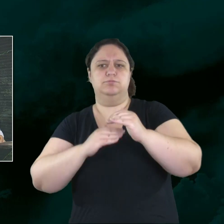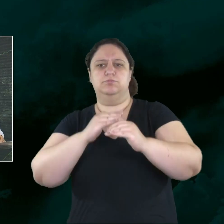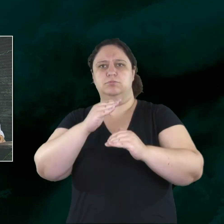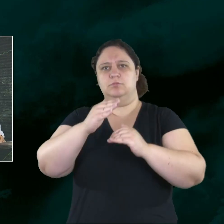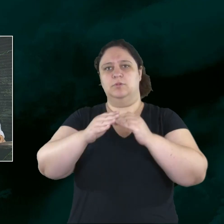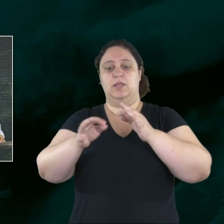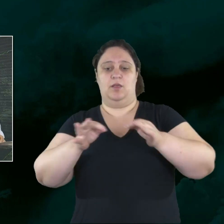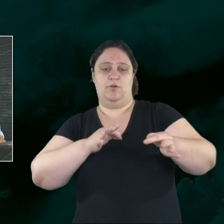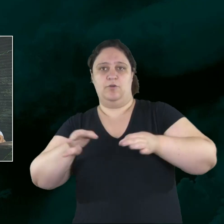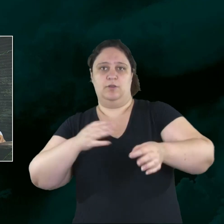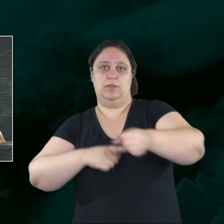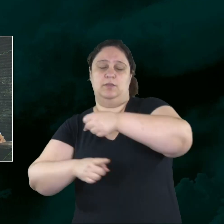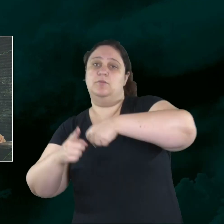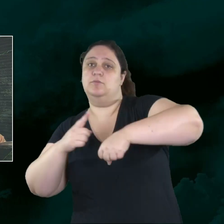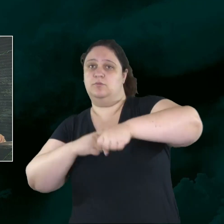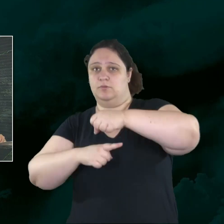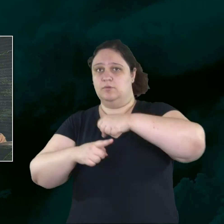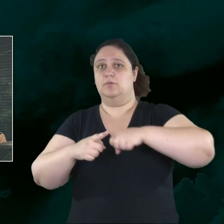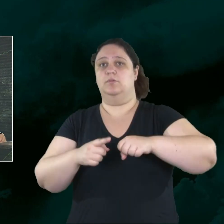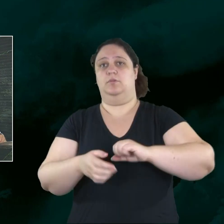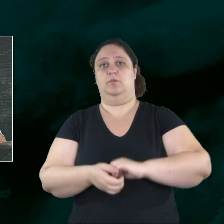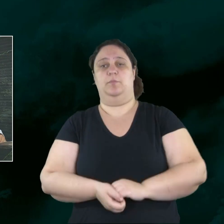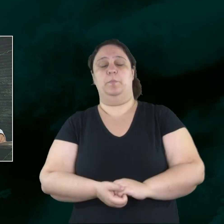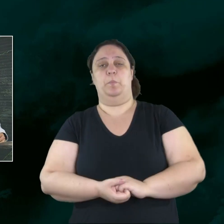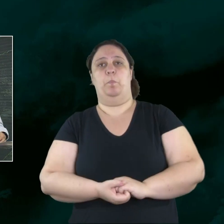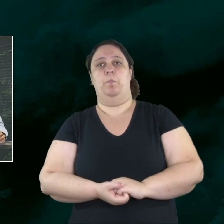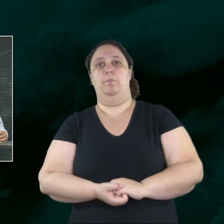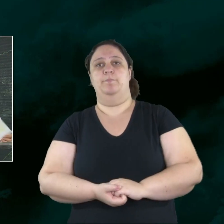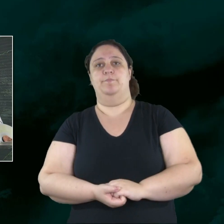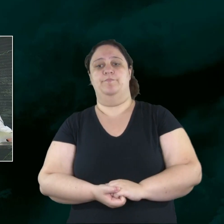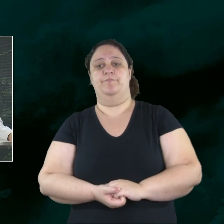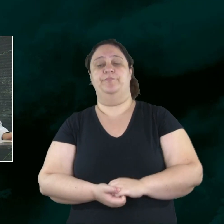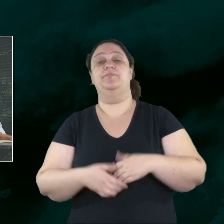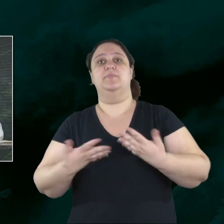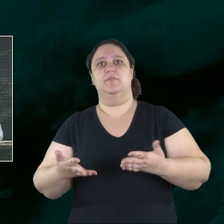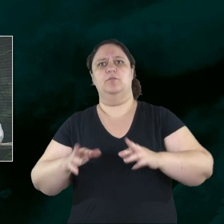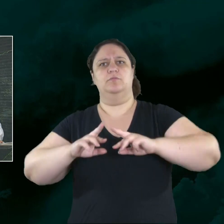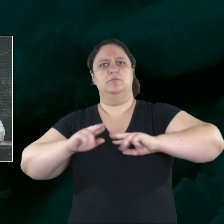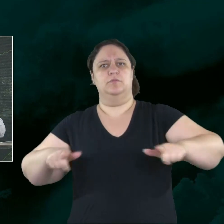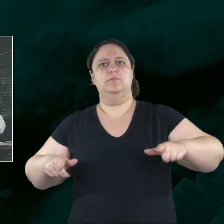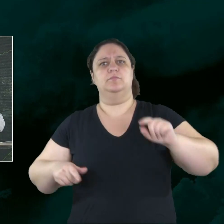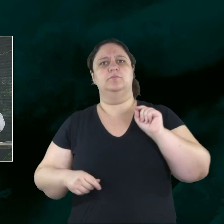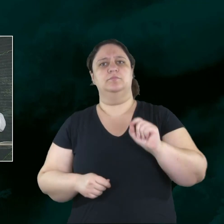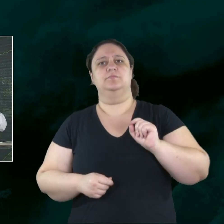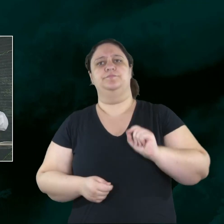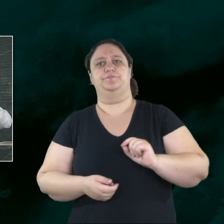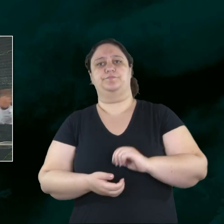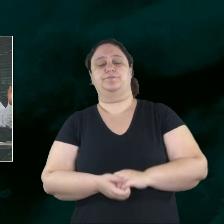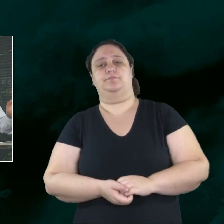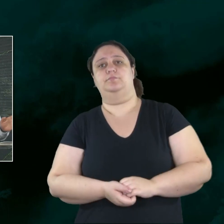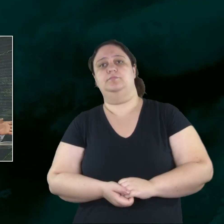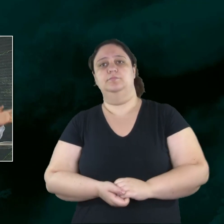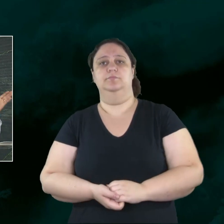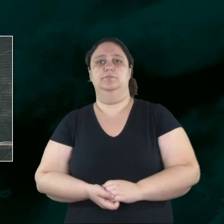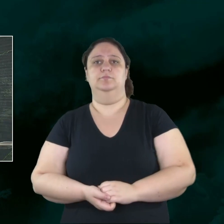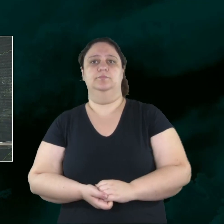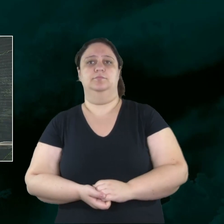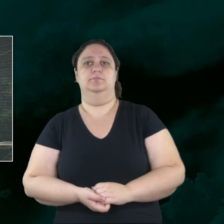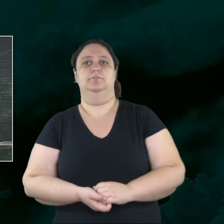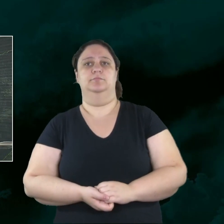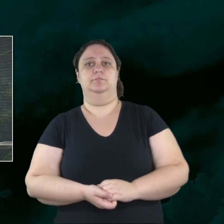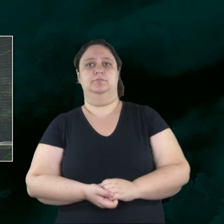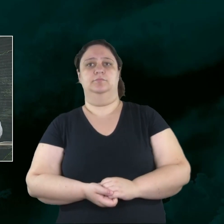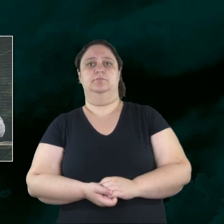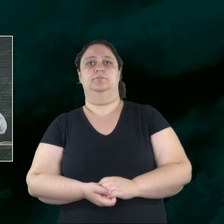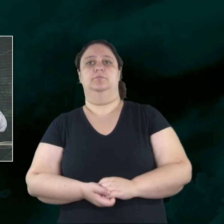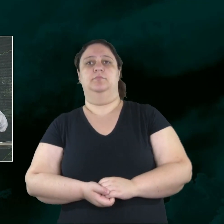e econômica de cada coletividade. E a grande diferença, queridos irmãos, de outros povos com o povo